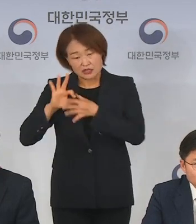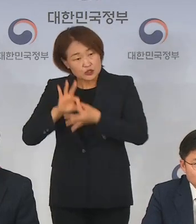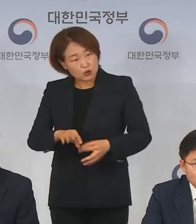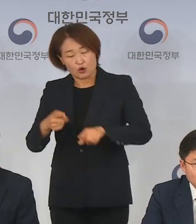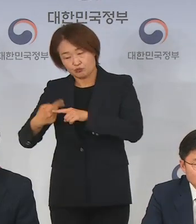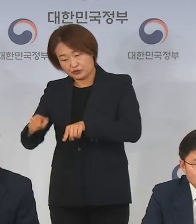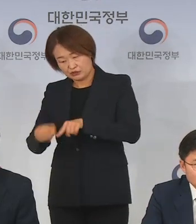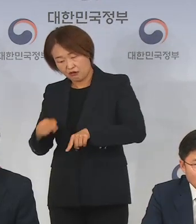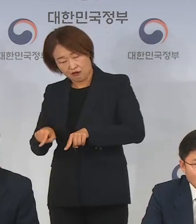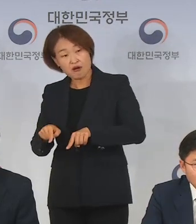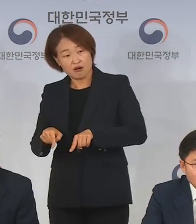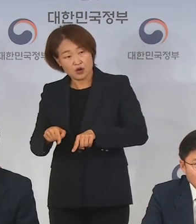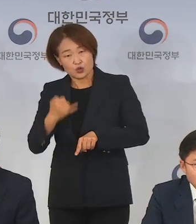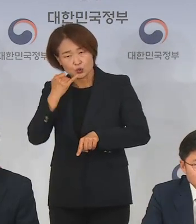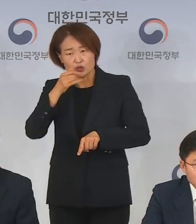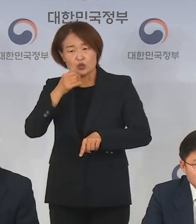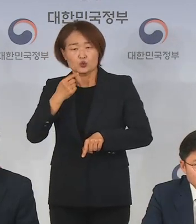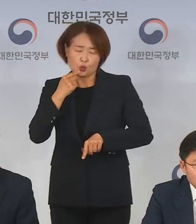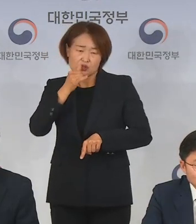이 부분은